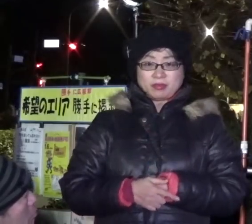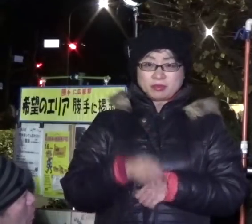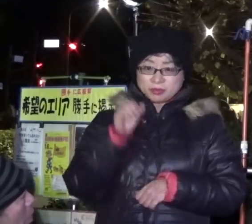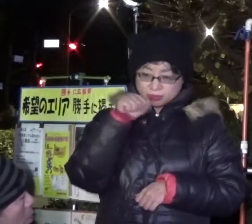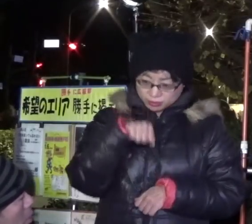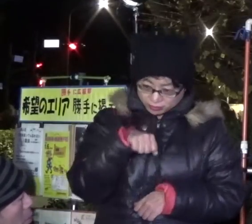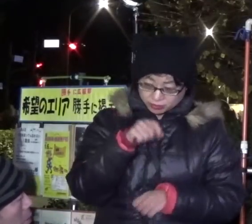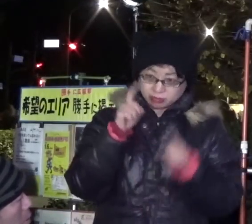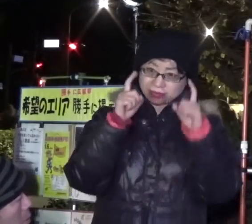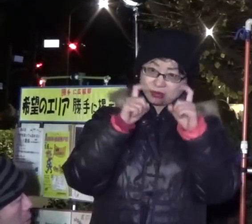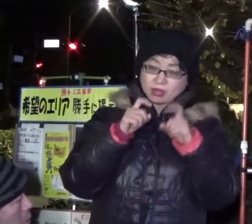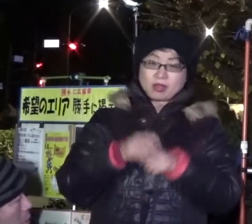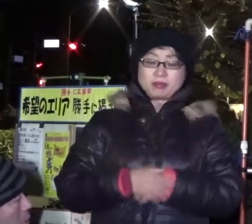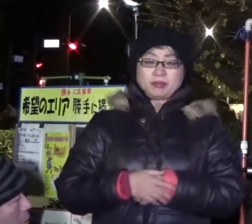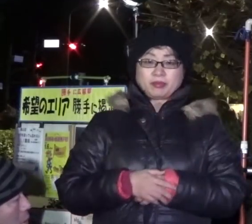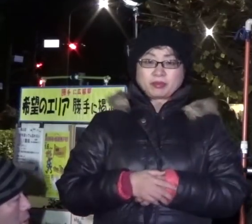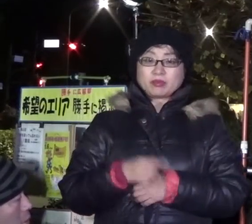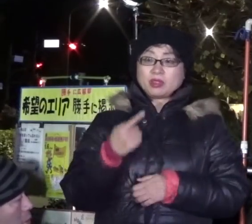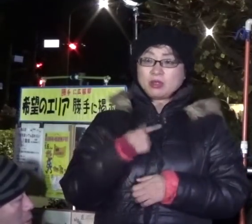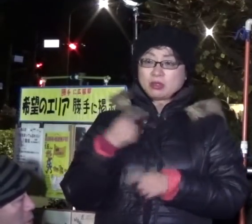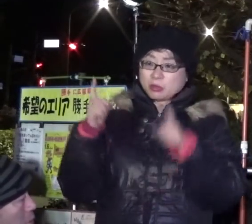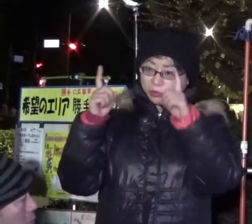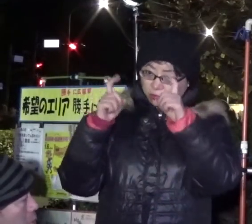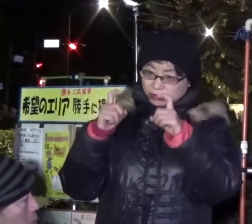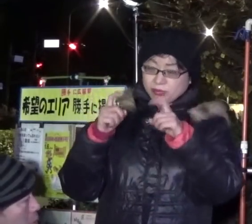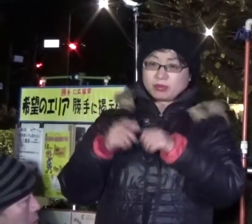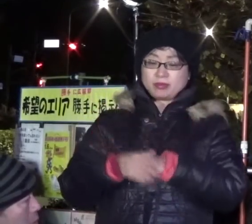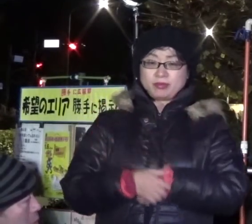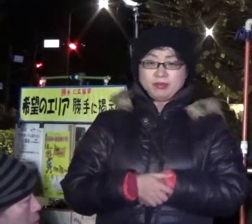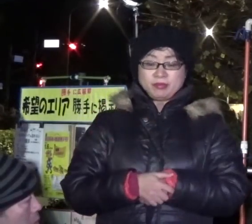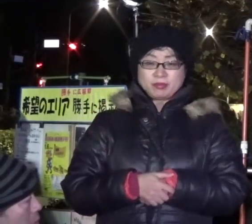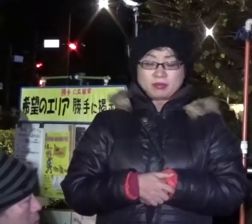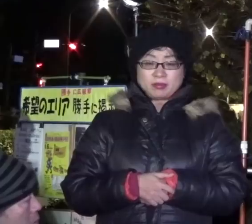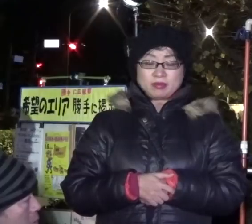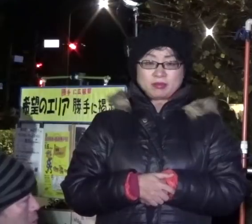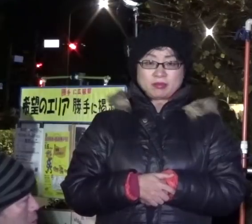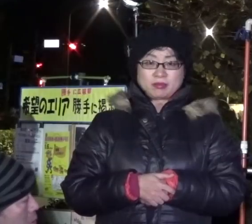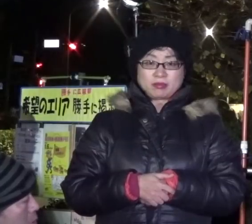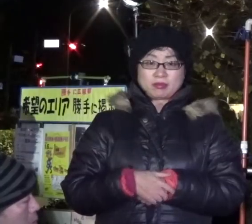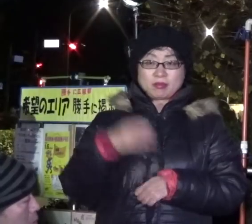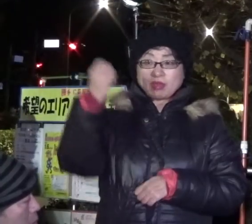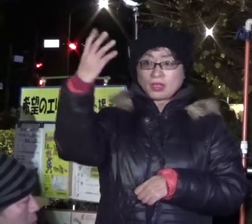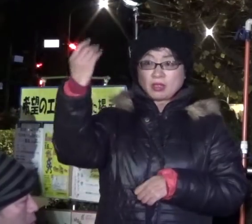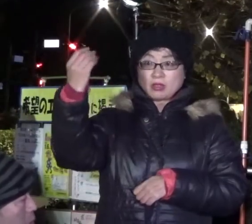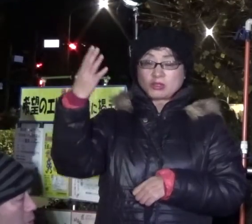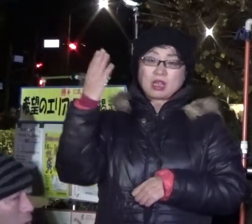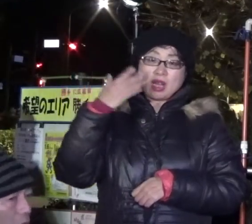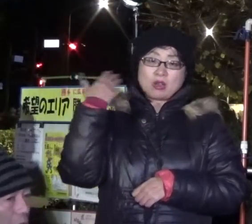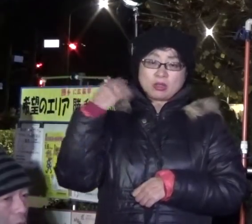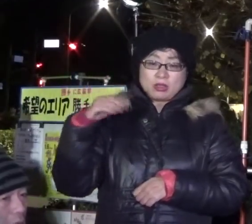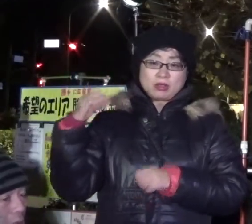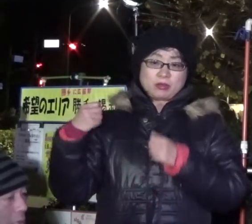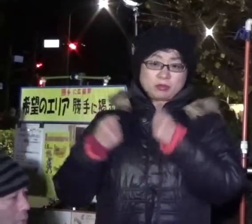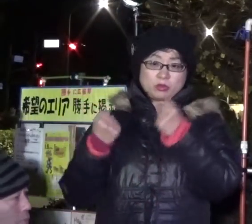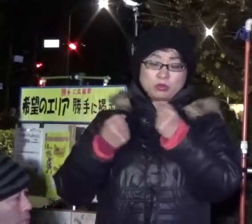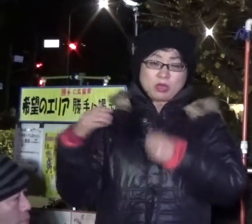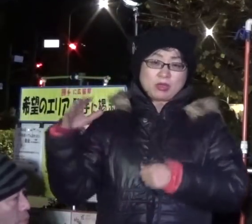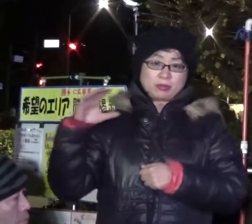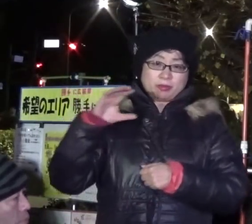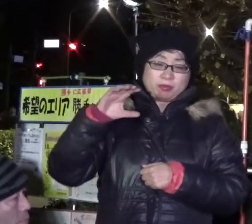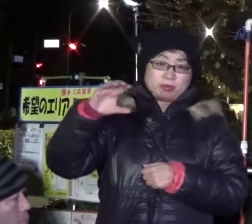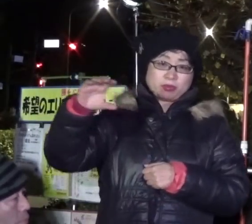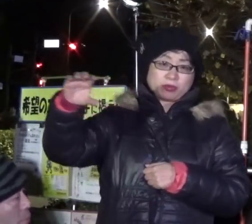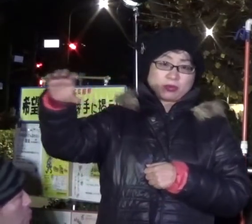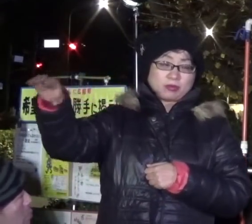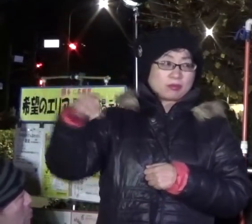下げたりして、で、私も会釈してですね、そしてその信号が青になってずっと先に行くんですけどね、